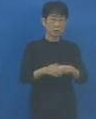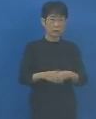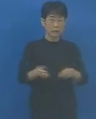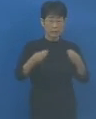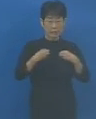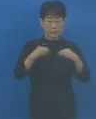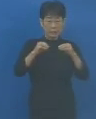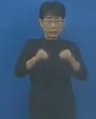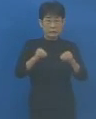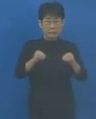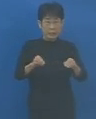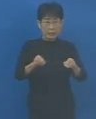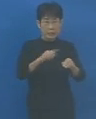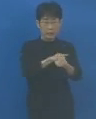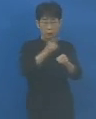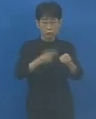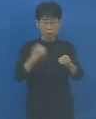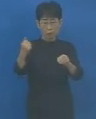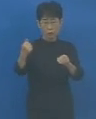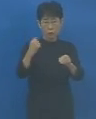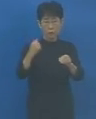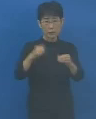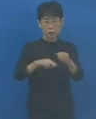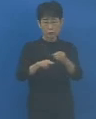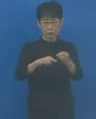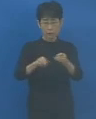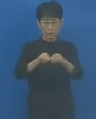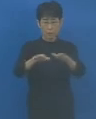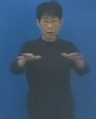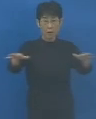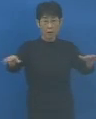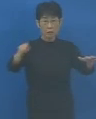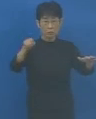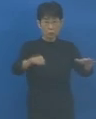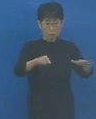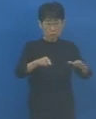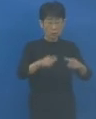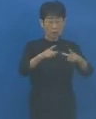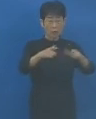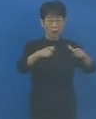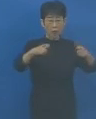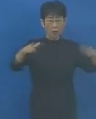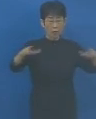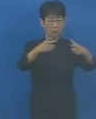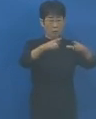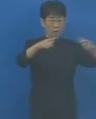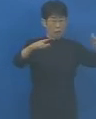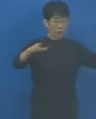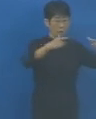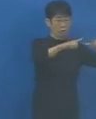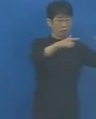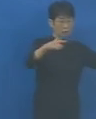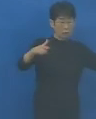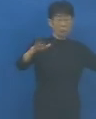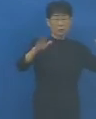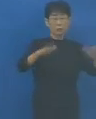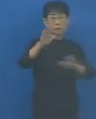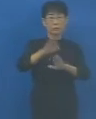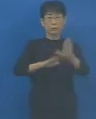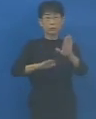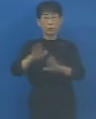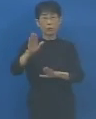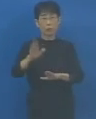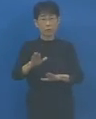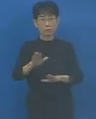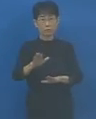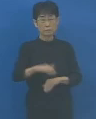イルスが回る時期というものがあって、それが回ると一気にこれ拡大が広がりますので、それで、こうした状況が